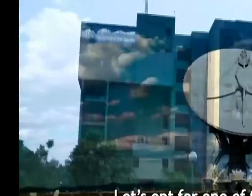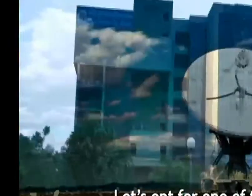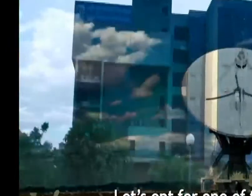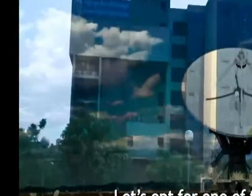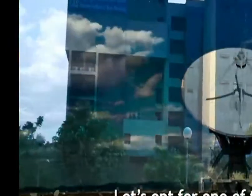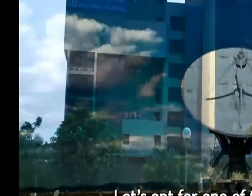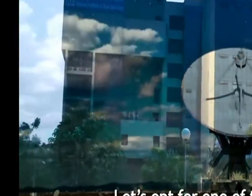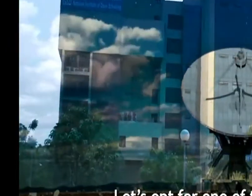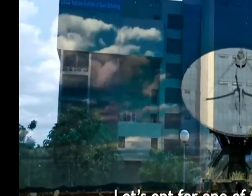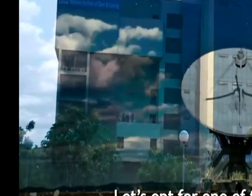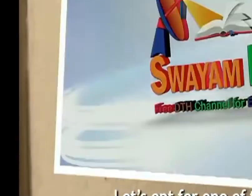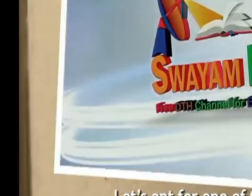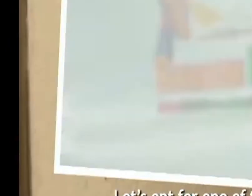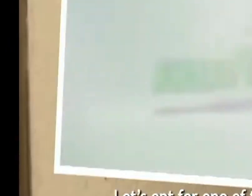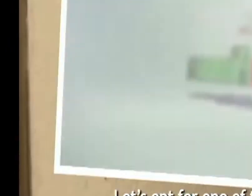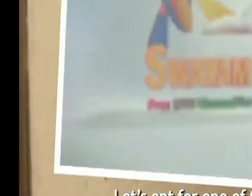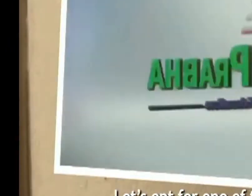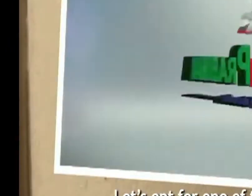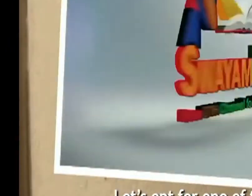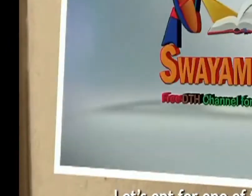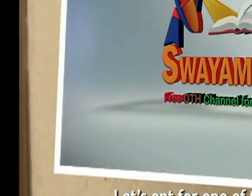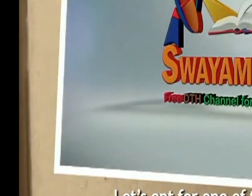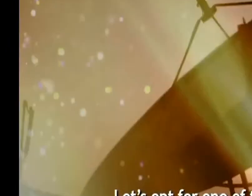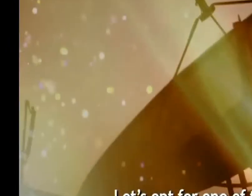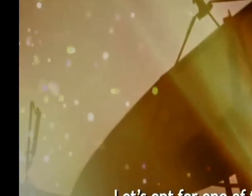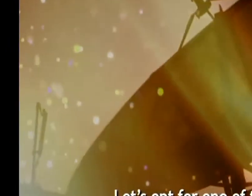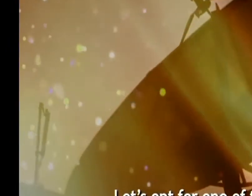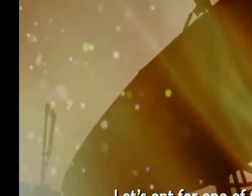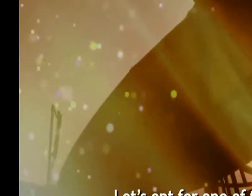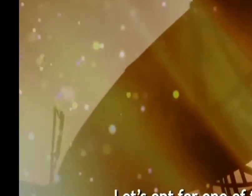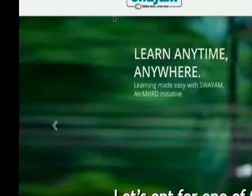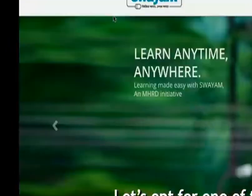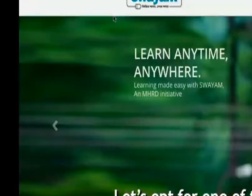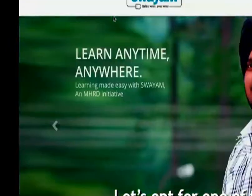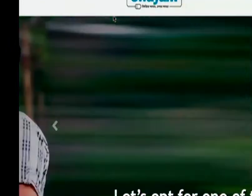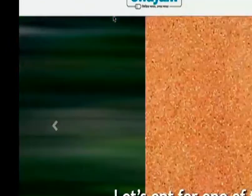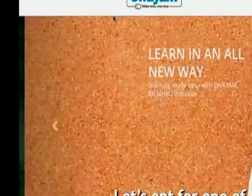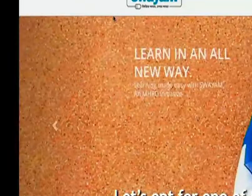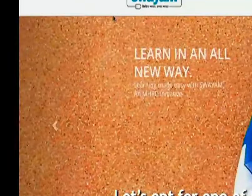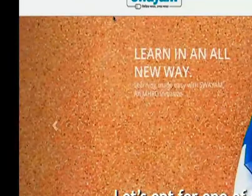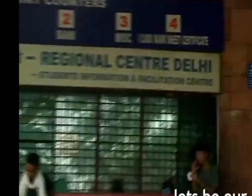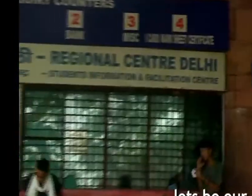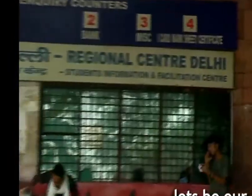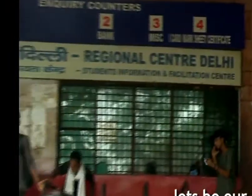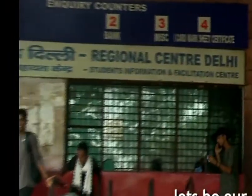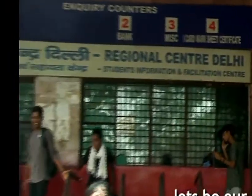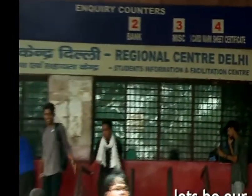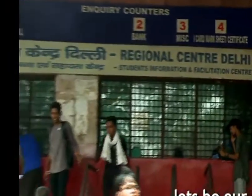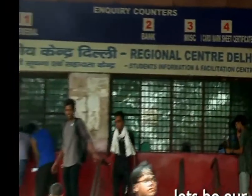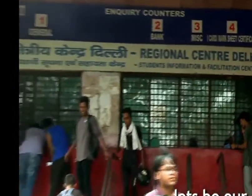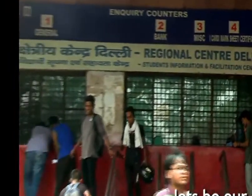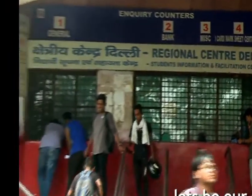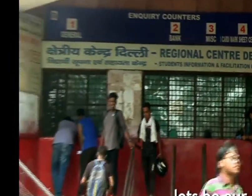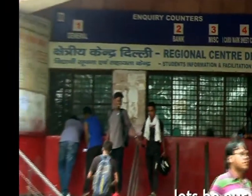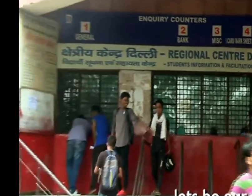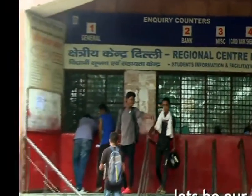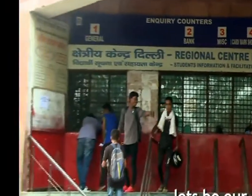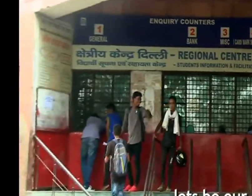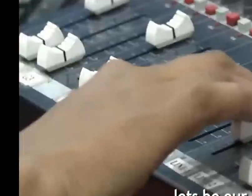बात, कोई मन चाहा केंद्र चुने, हम अपना